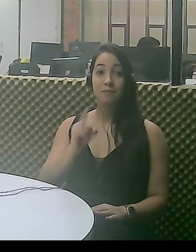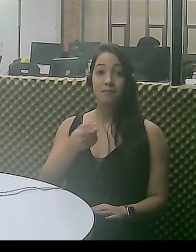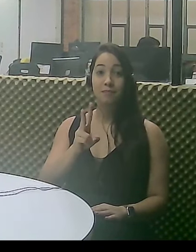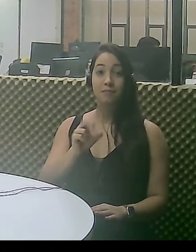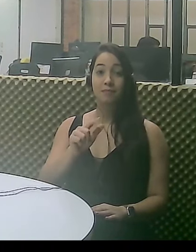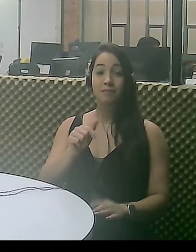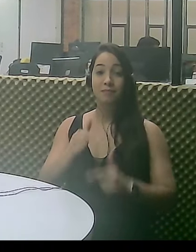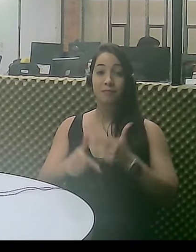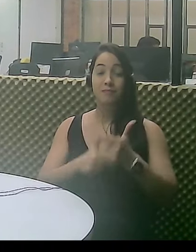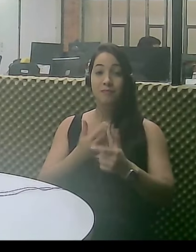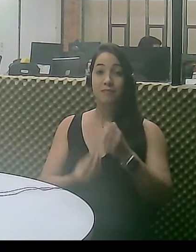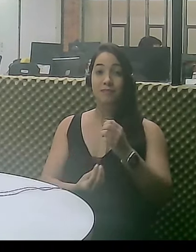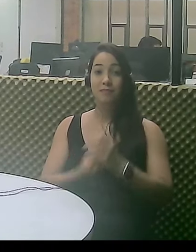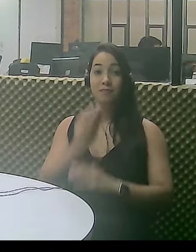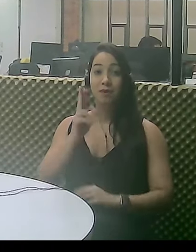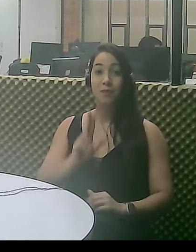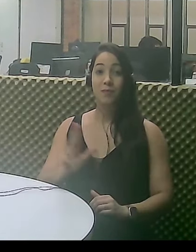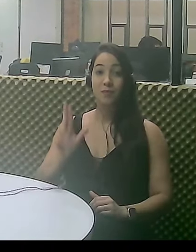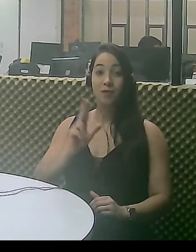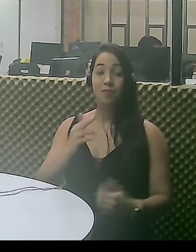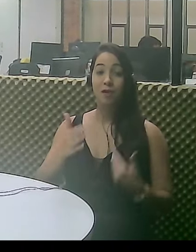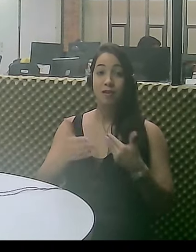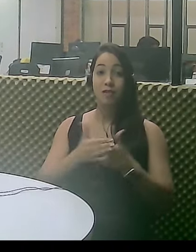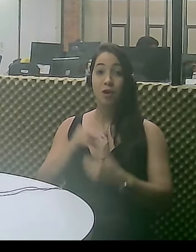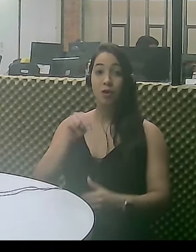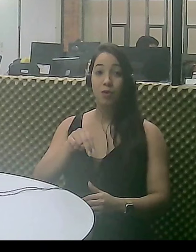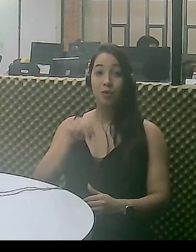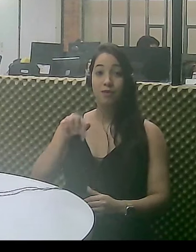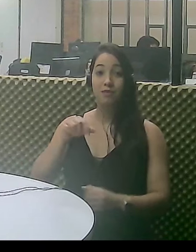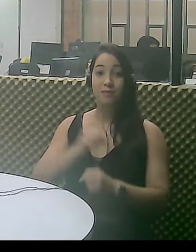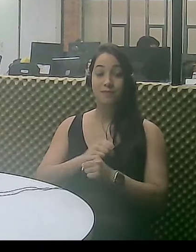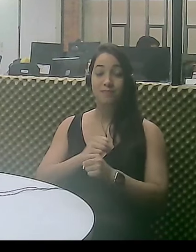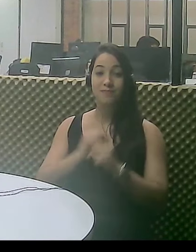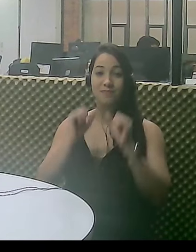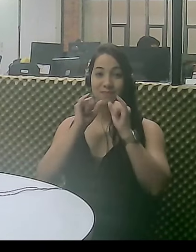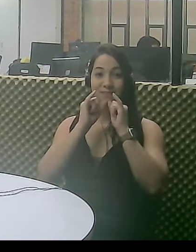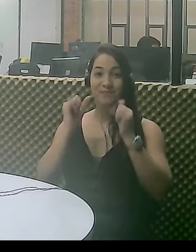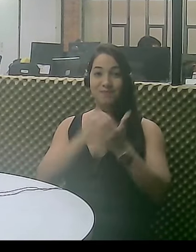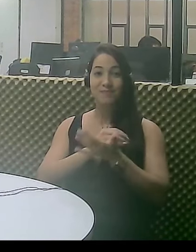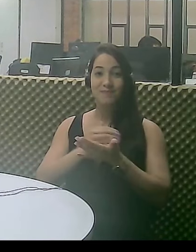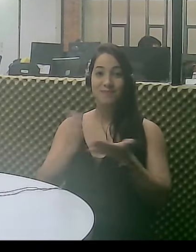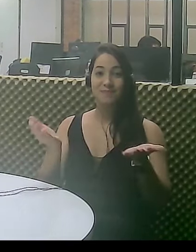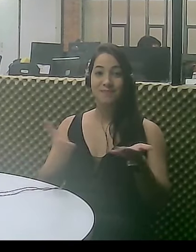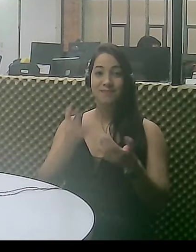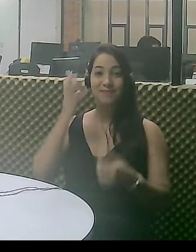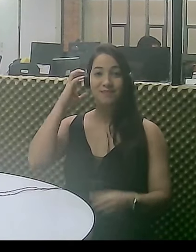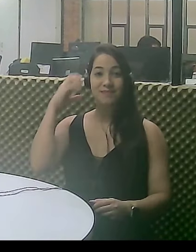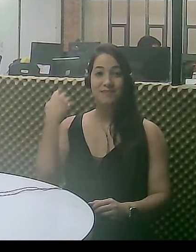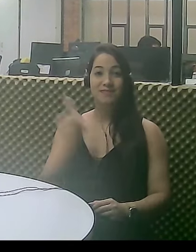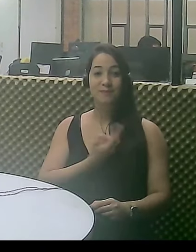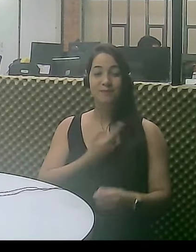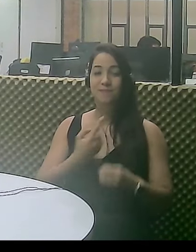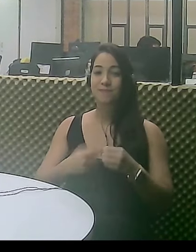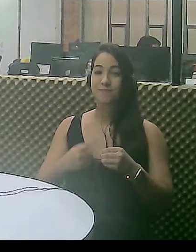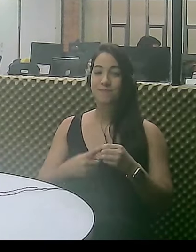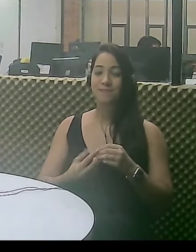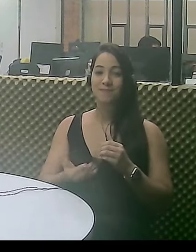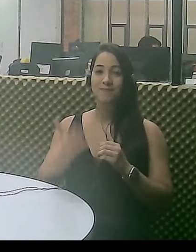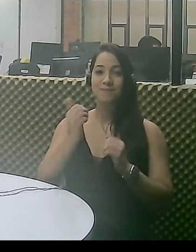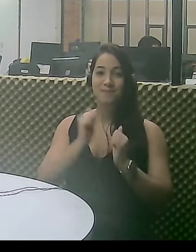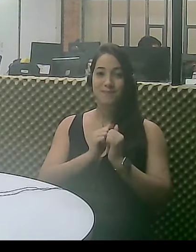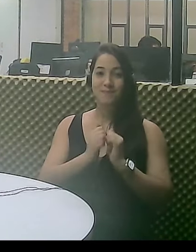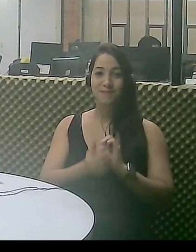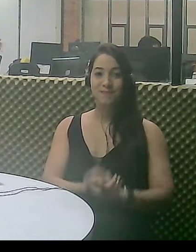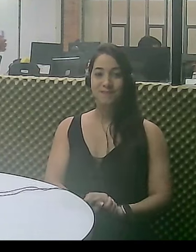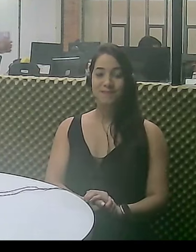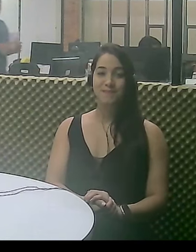de emprego foram criadas em Uberlândia até novembro deste ano. Esta e outras notícias a partir de agora na Rádio Nossa Cidade.